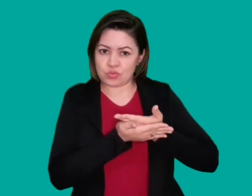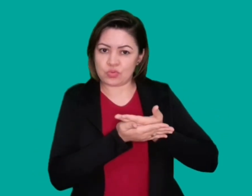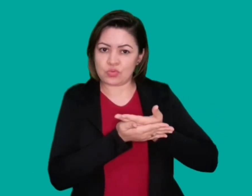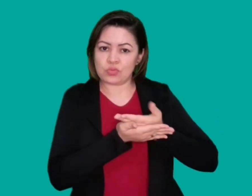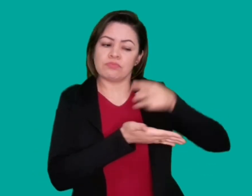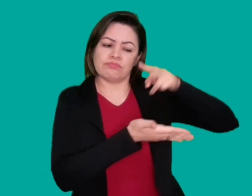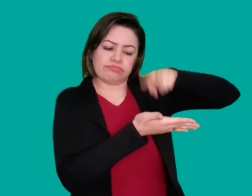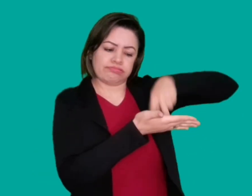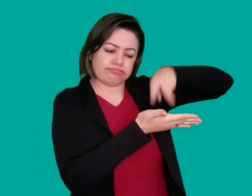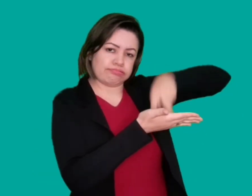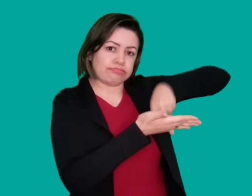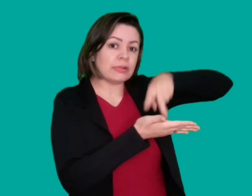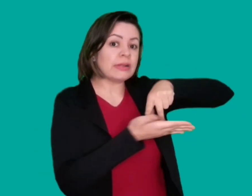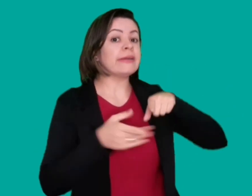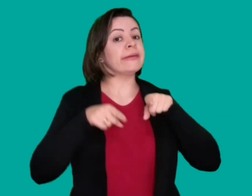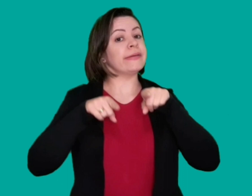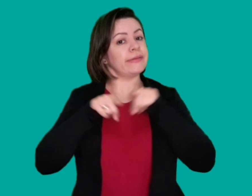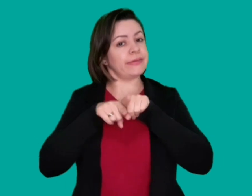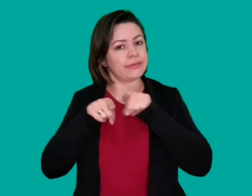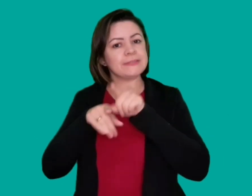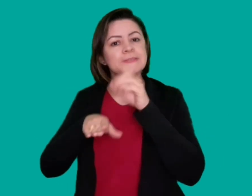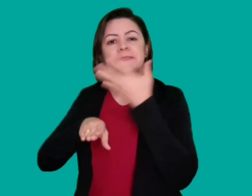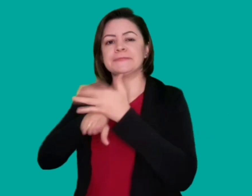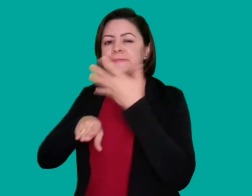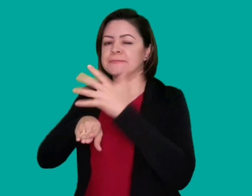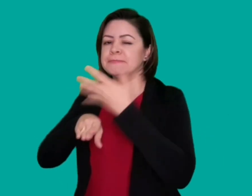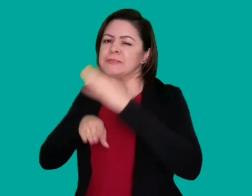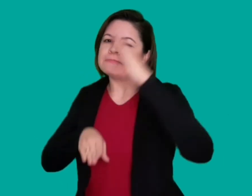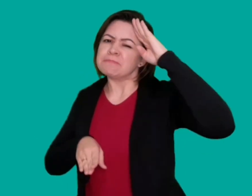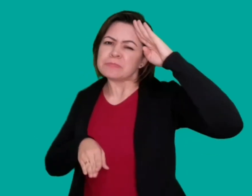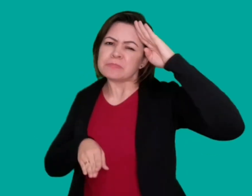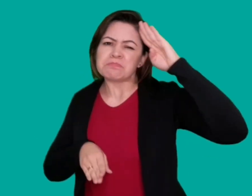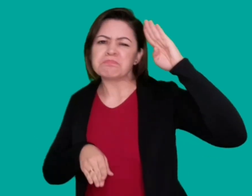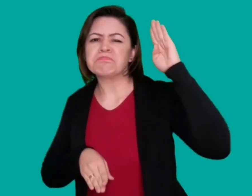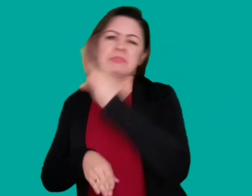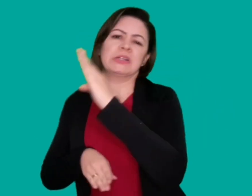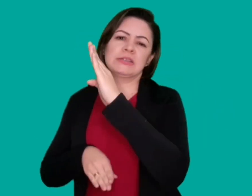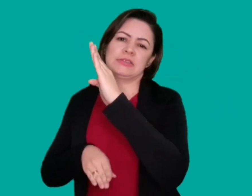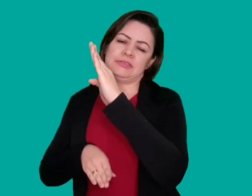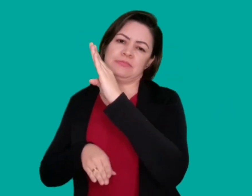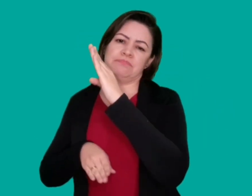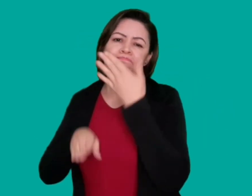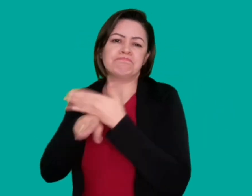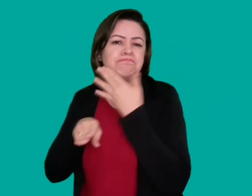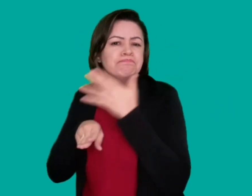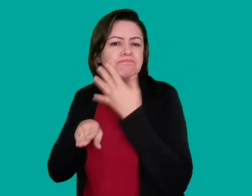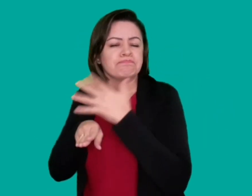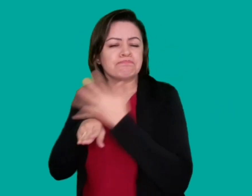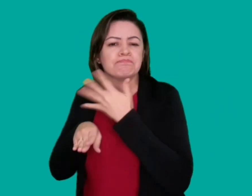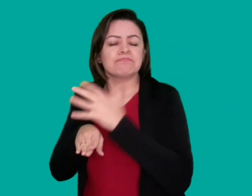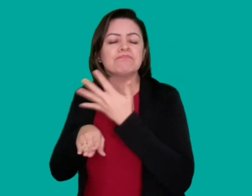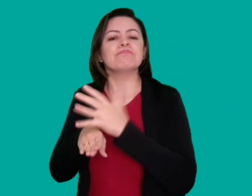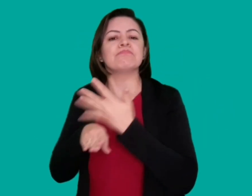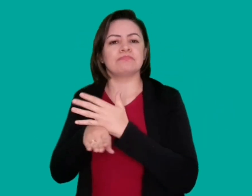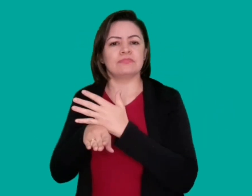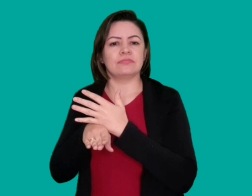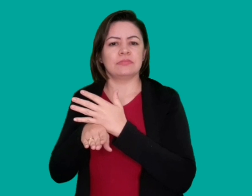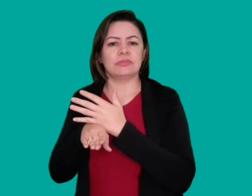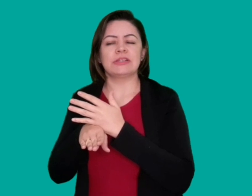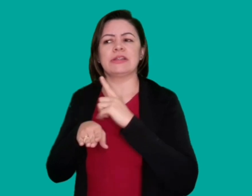separar momentos em que vocês possam ler os textos teóricos mas principalmente momentos que vocês possam